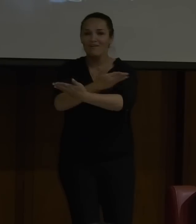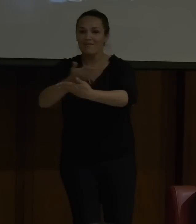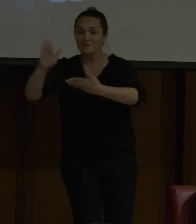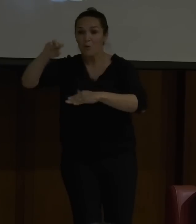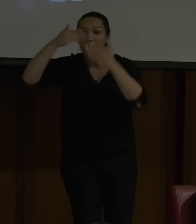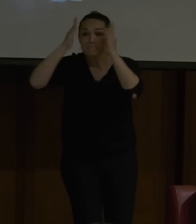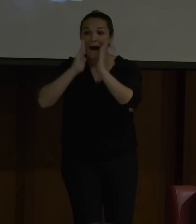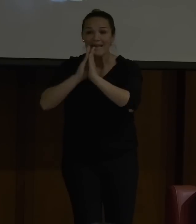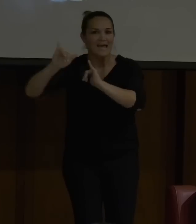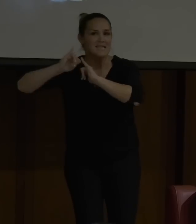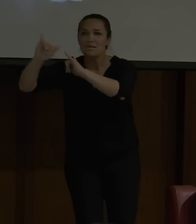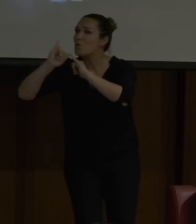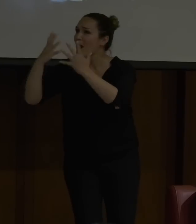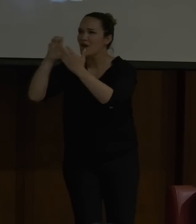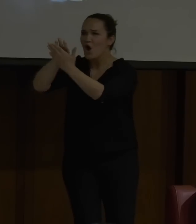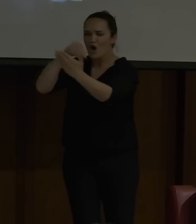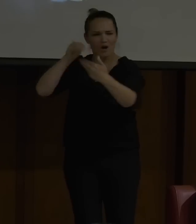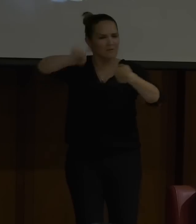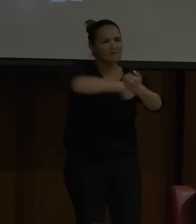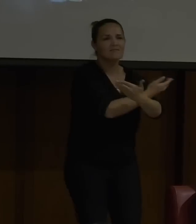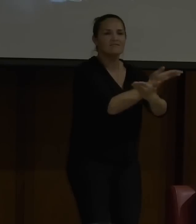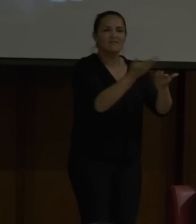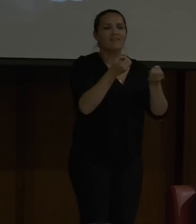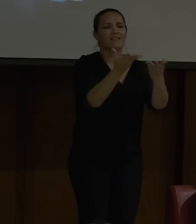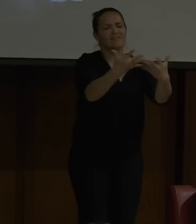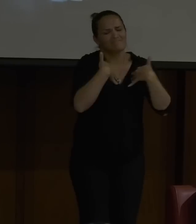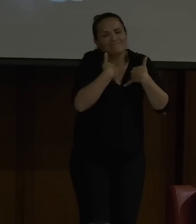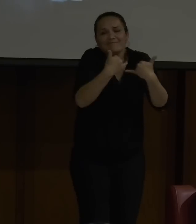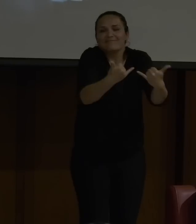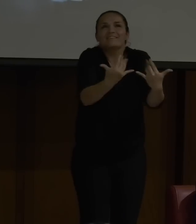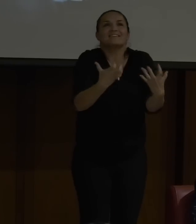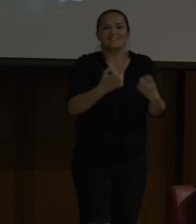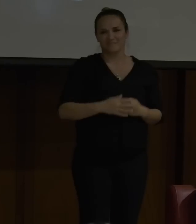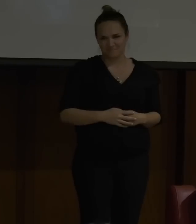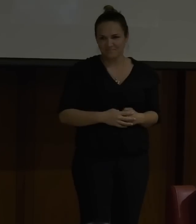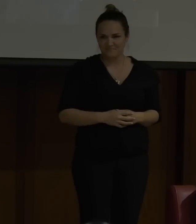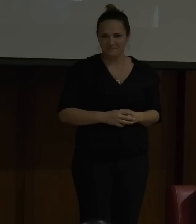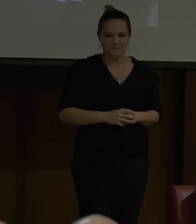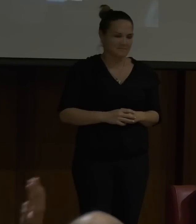en tu lecho escribiría lo que es la felicidad.